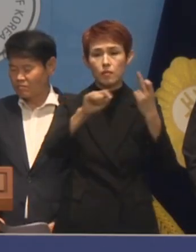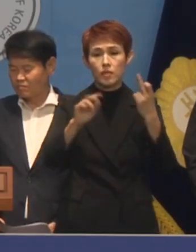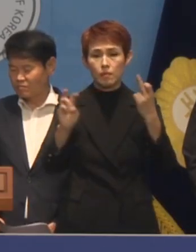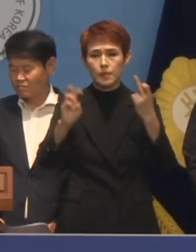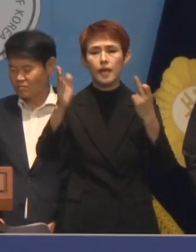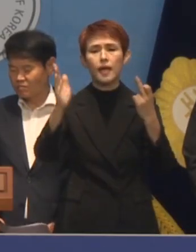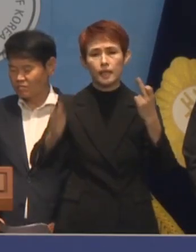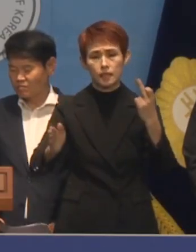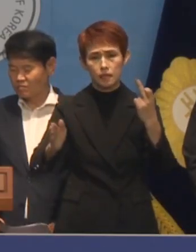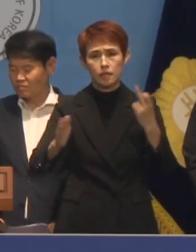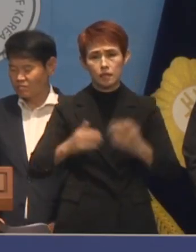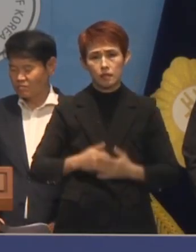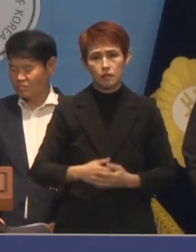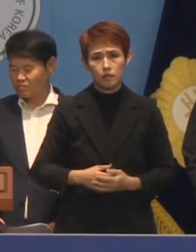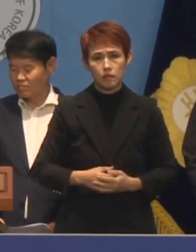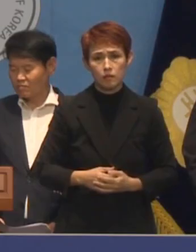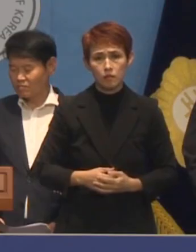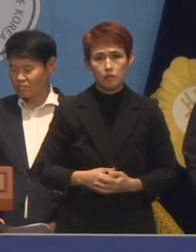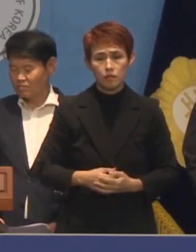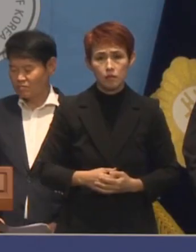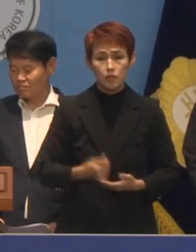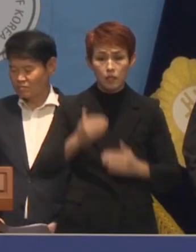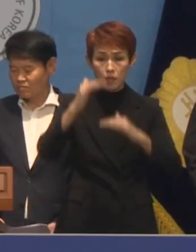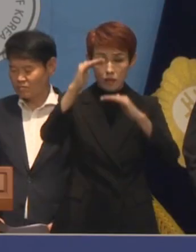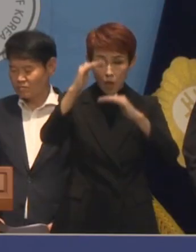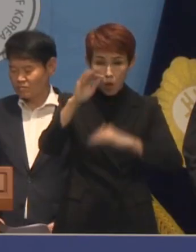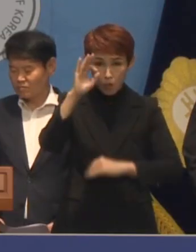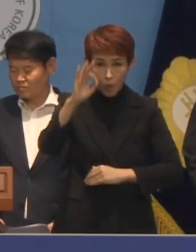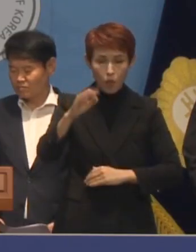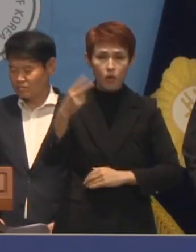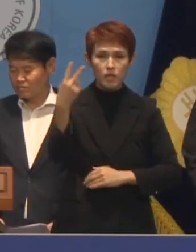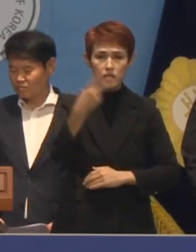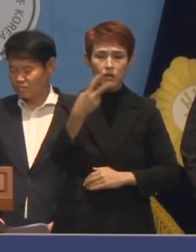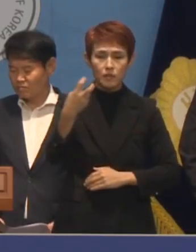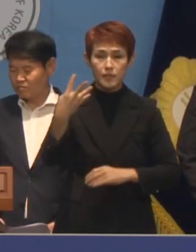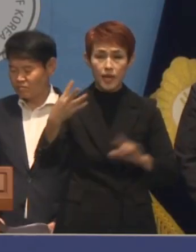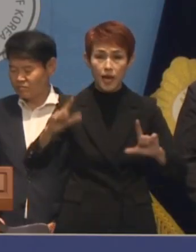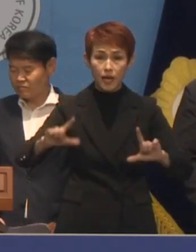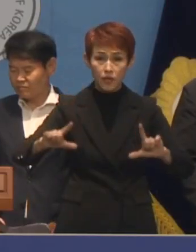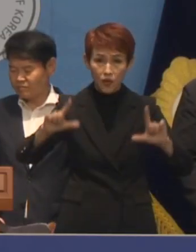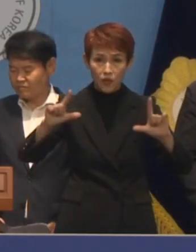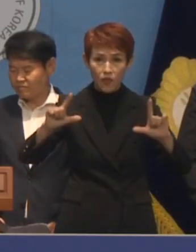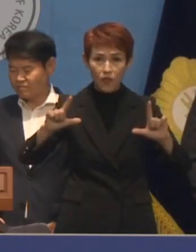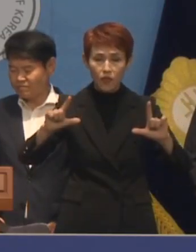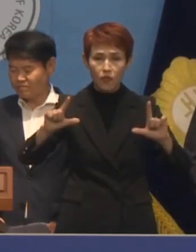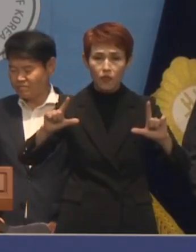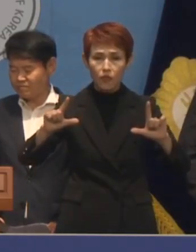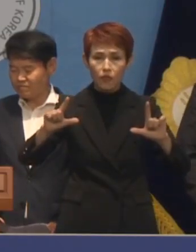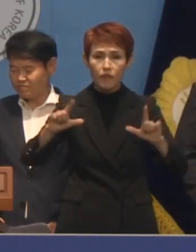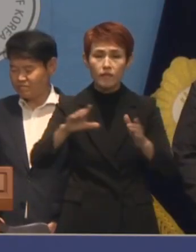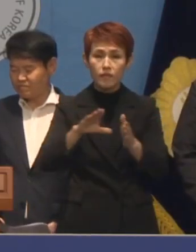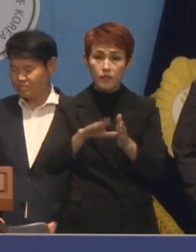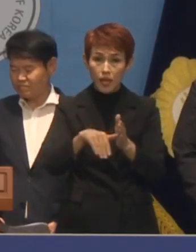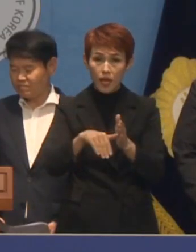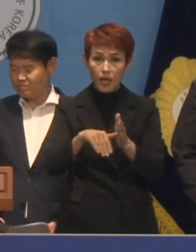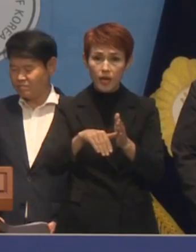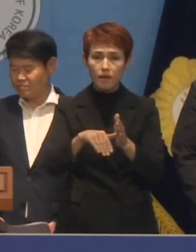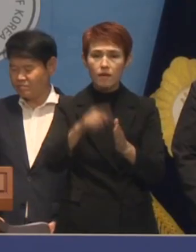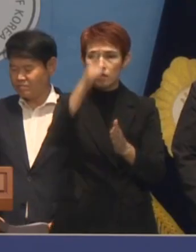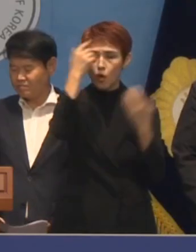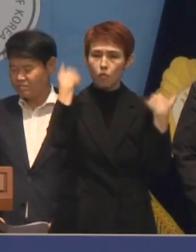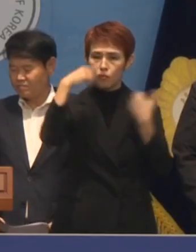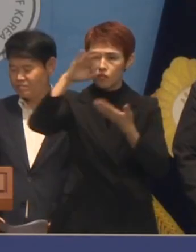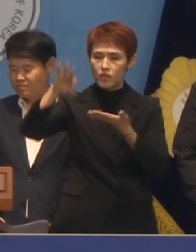30일까지로 하였습니다. 이 규정이 2024년에 일몰이 되어 이에 따라 정부